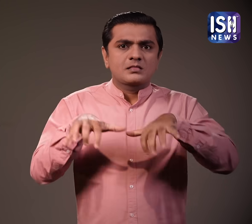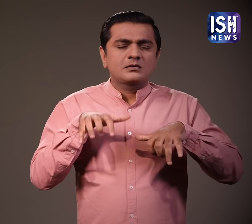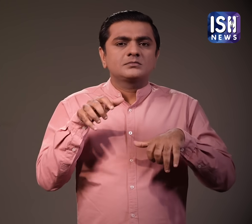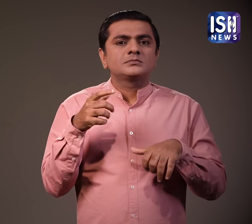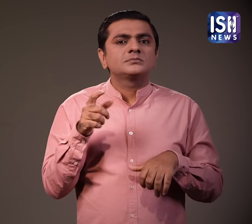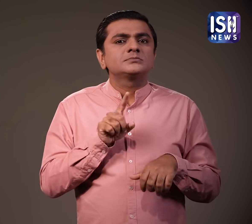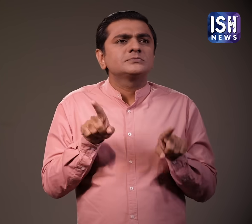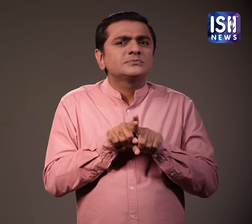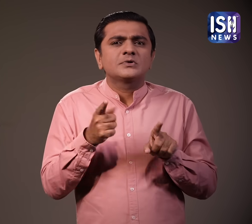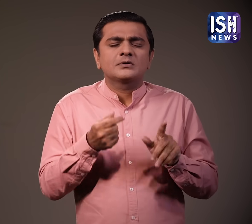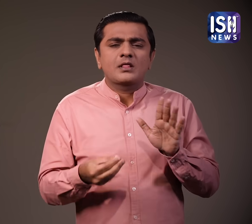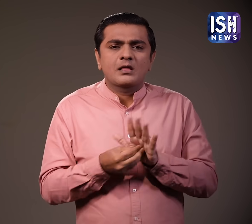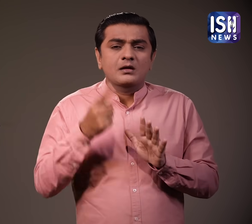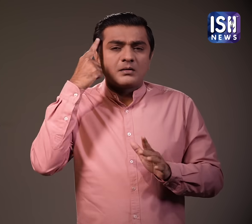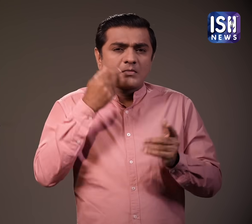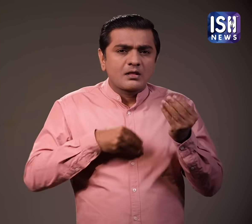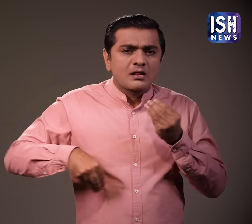वर्षों तक भारत की जंता परेशान रही